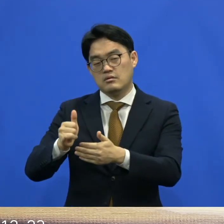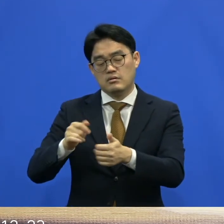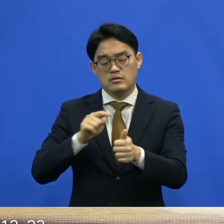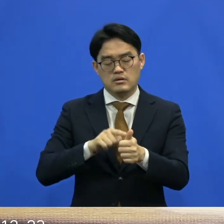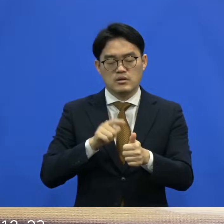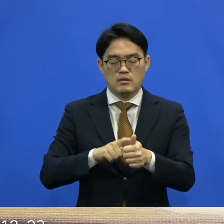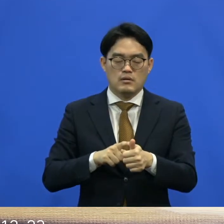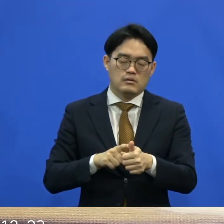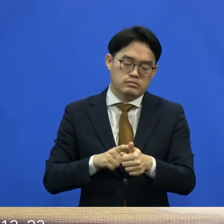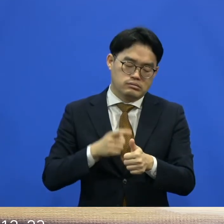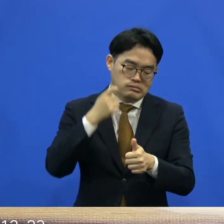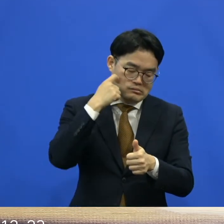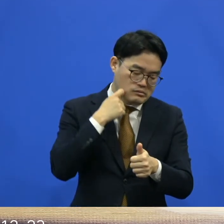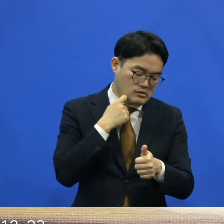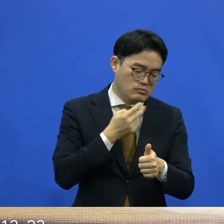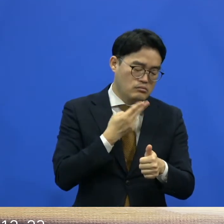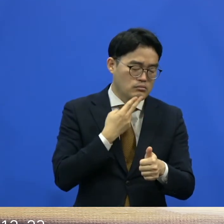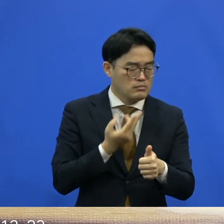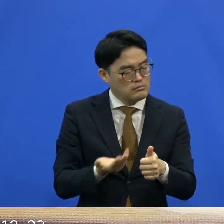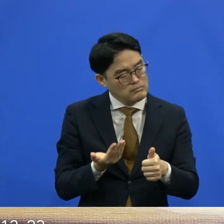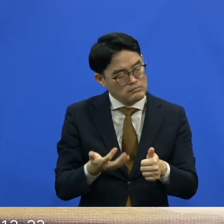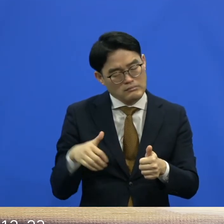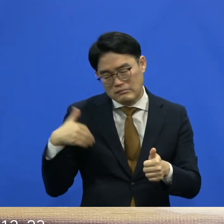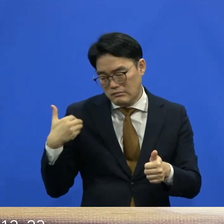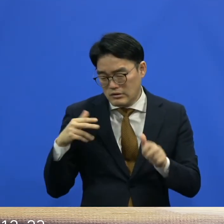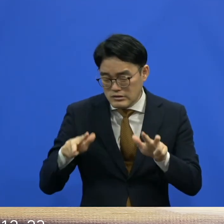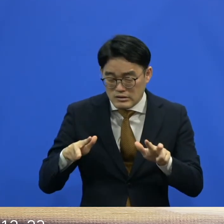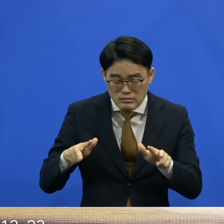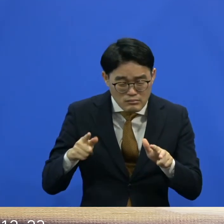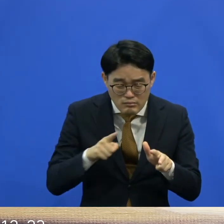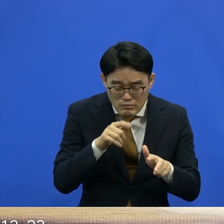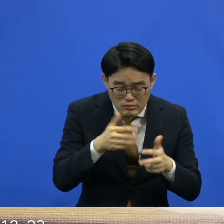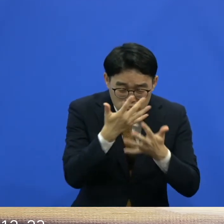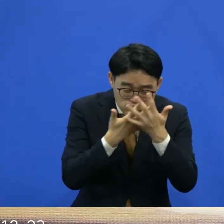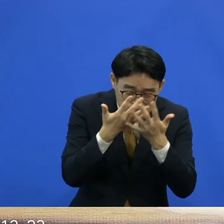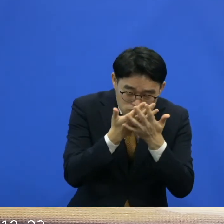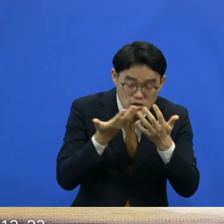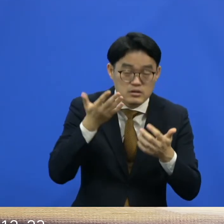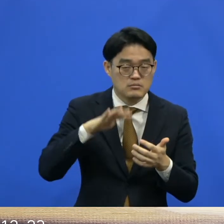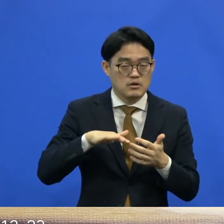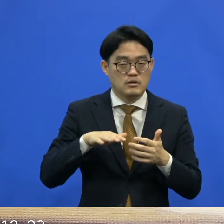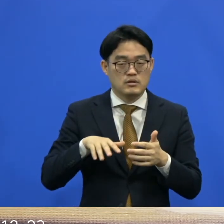왜 이런 시간을 가져야 하는가? 우리는 건너뛰고 싶어요. 이 과정을 통과하고 싶어요.